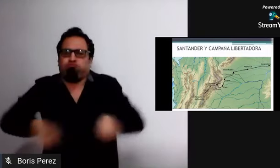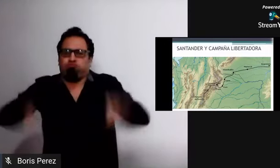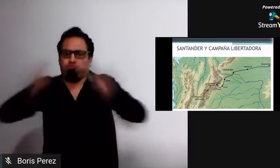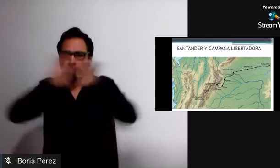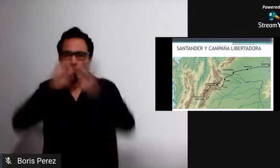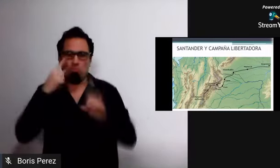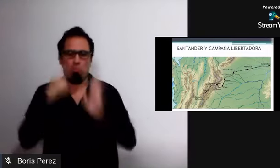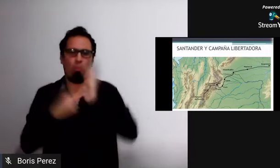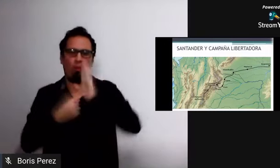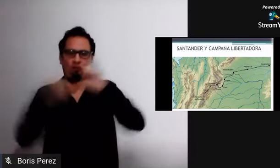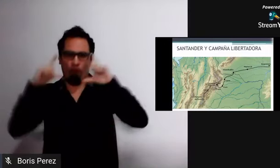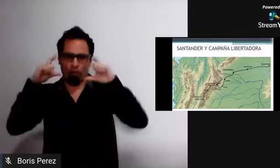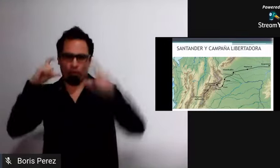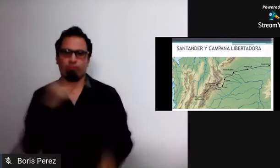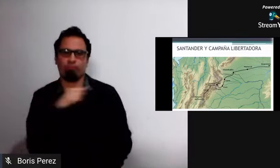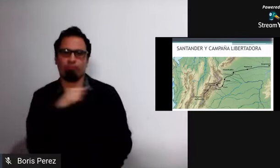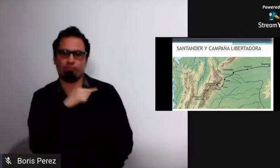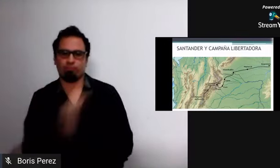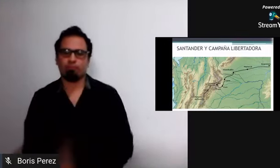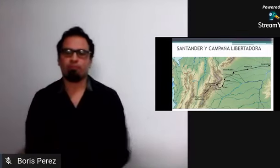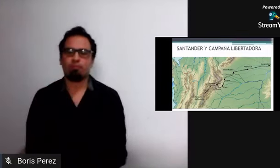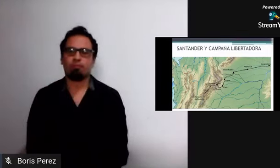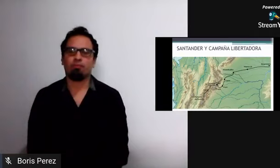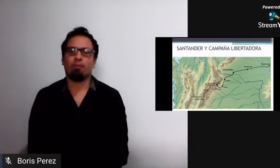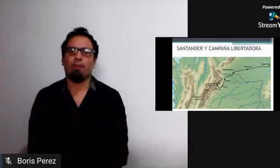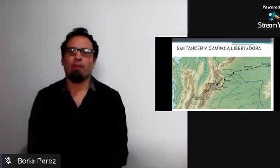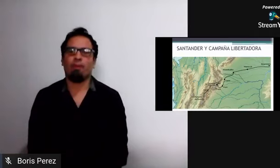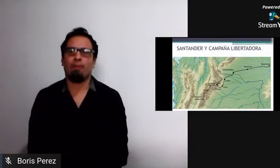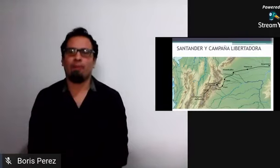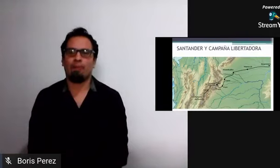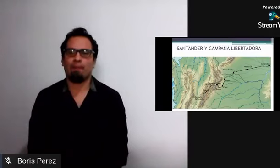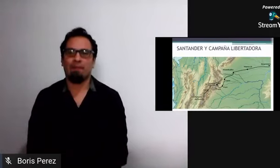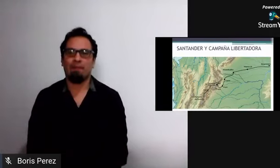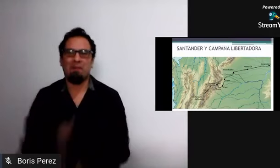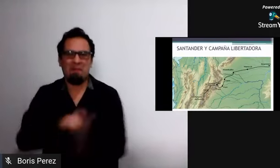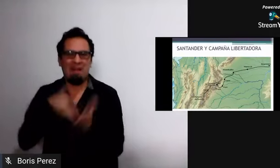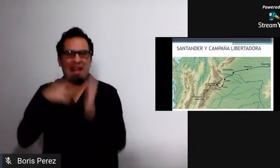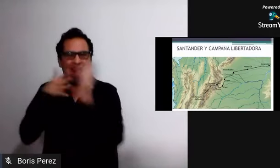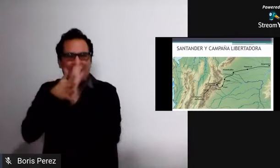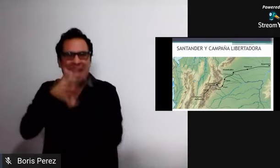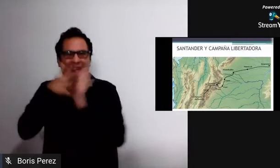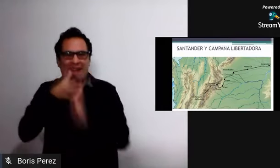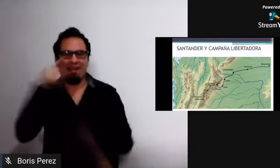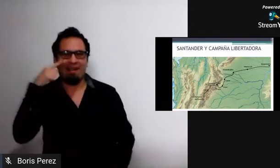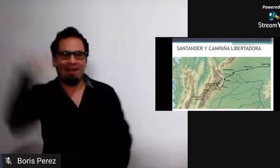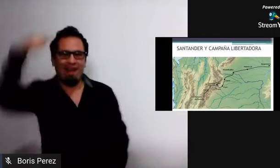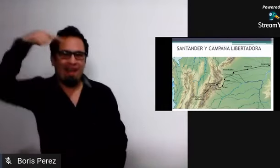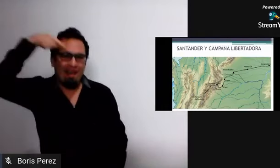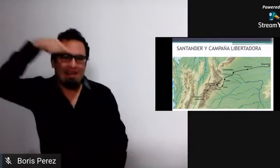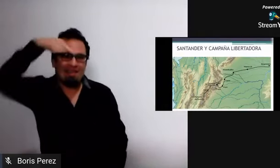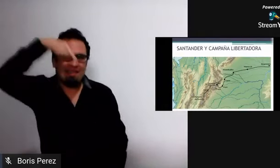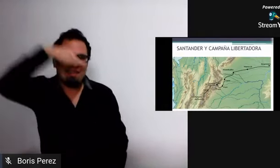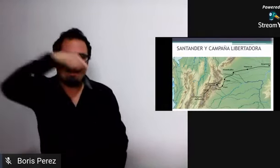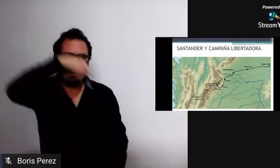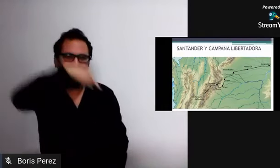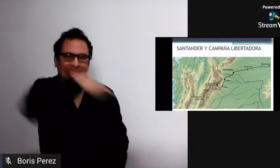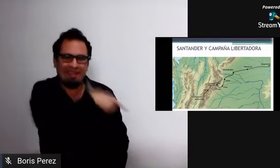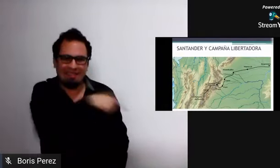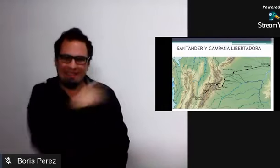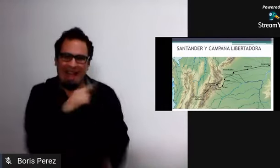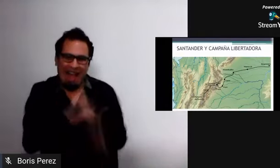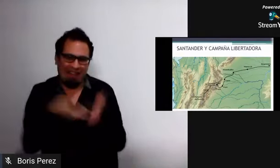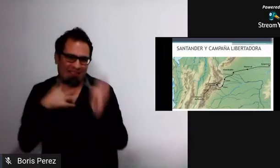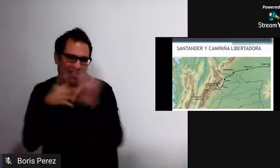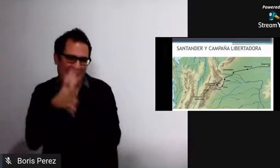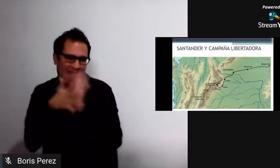batalla y estando allí en esa zona donde vemos ilustrada en el mapa en este momento,